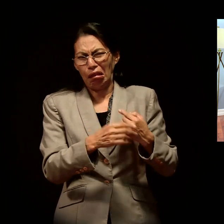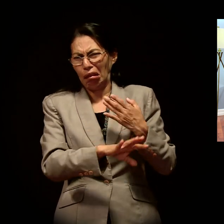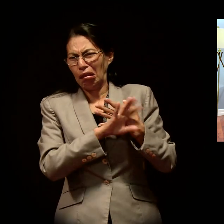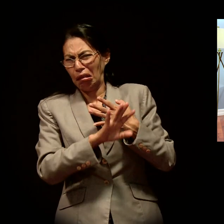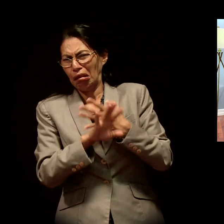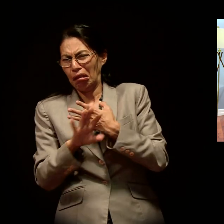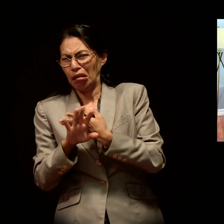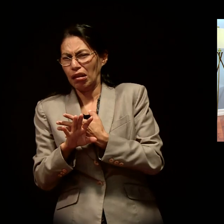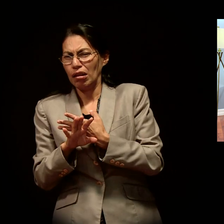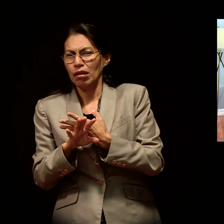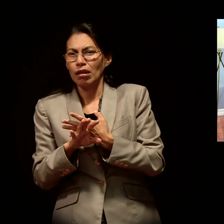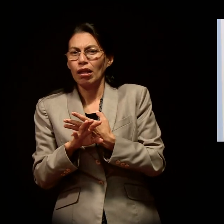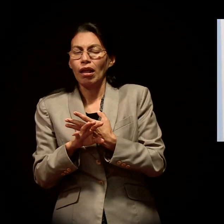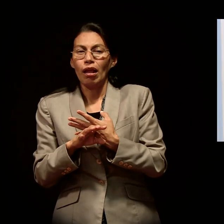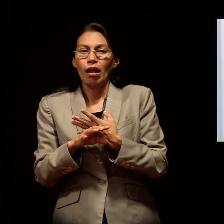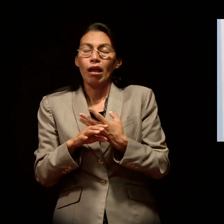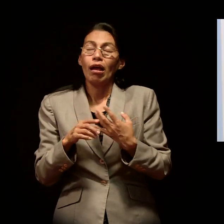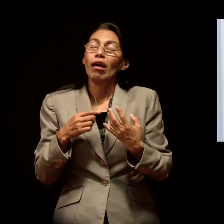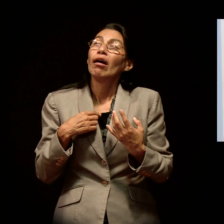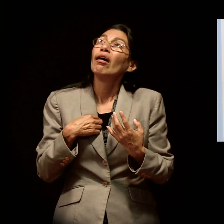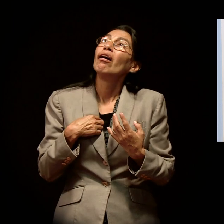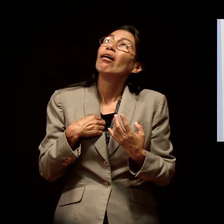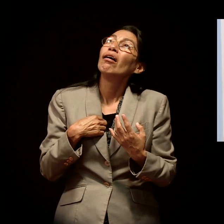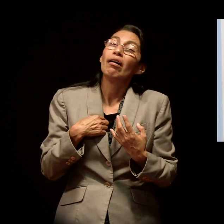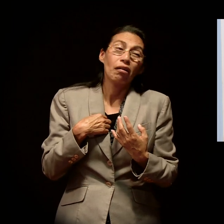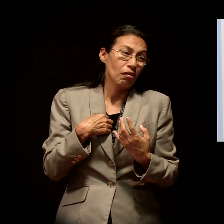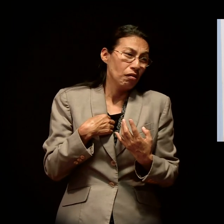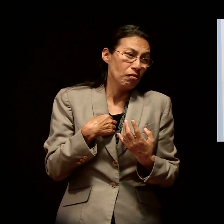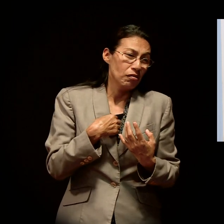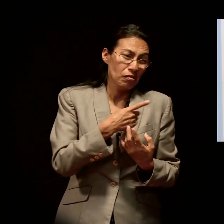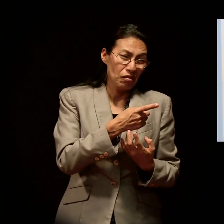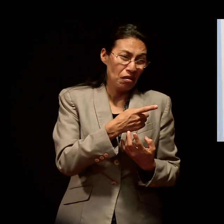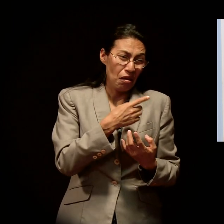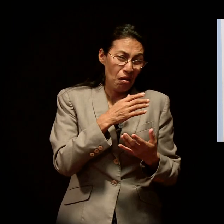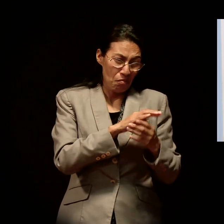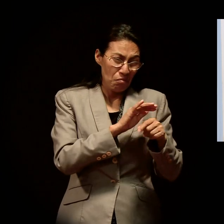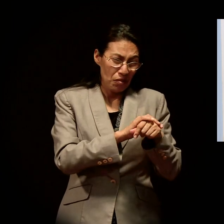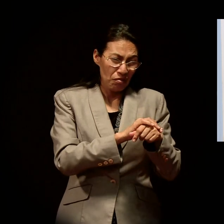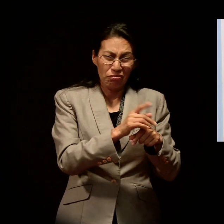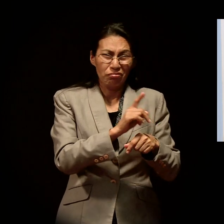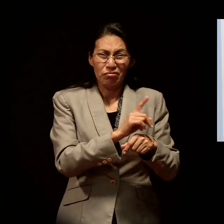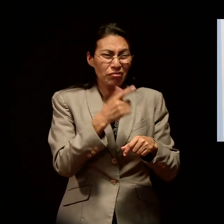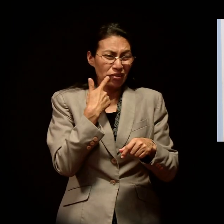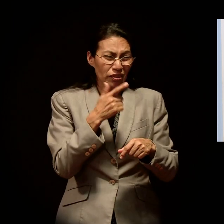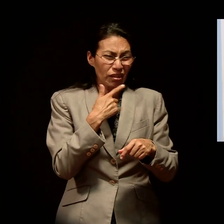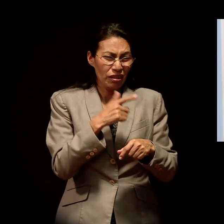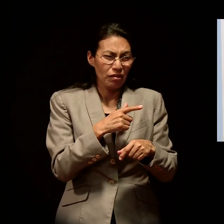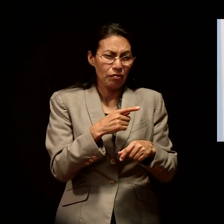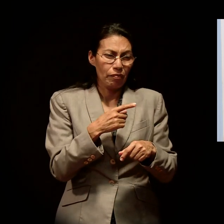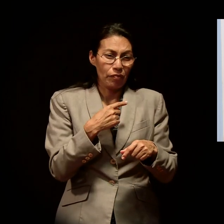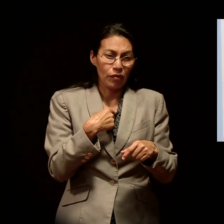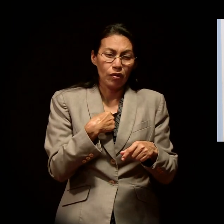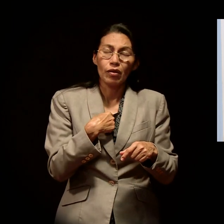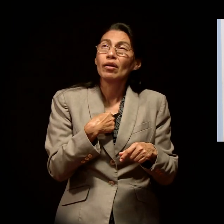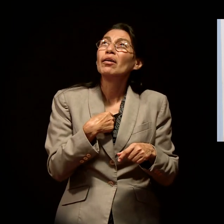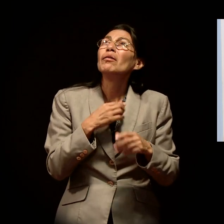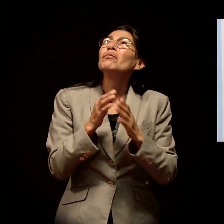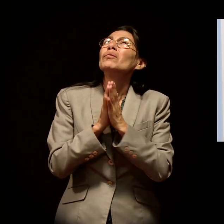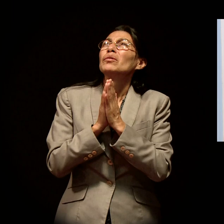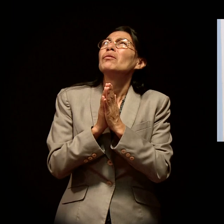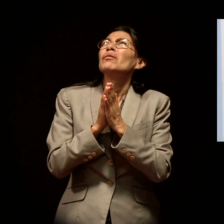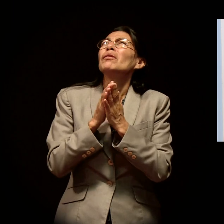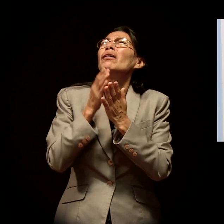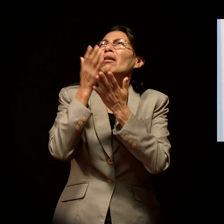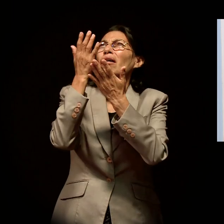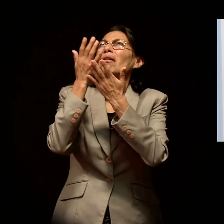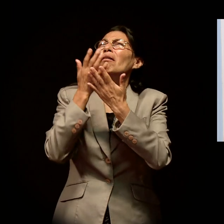no más al verte por primera vez y no te acepta Aunque tú quieres ser su amigo Pues